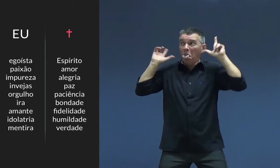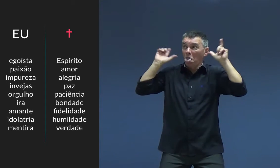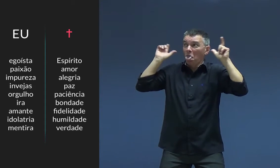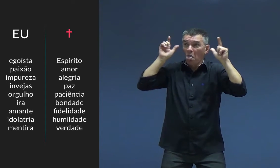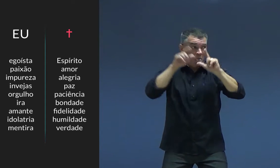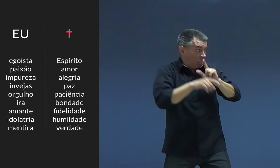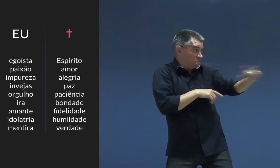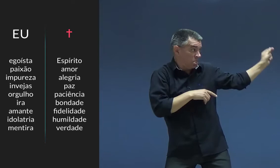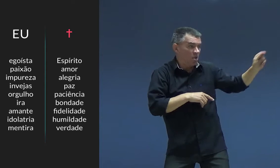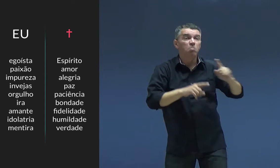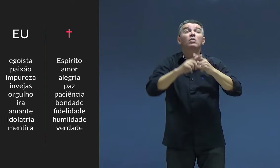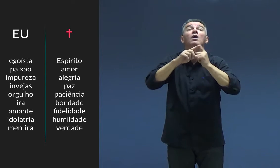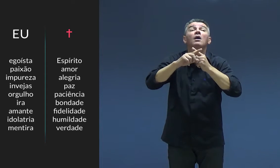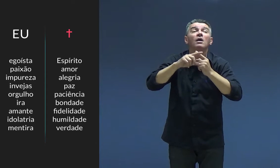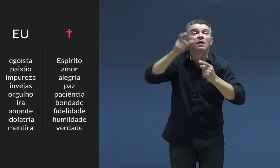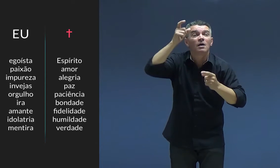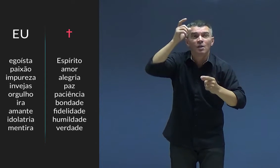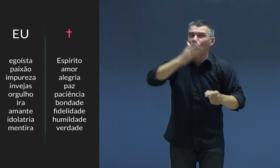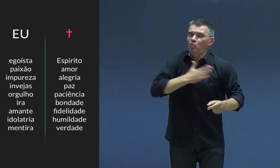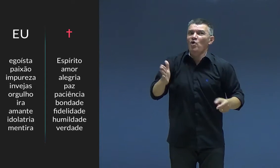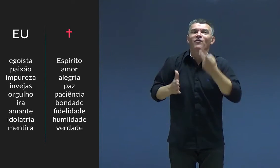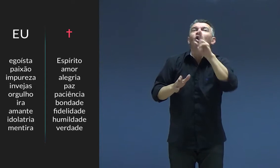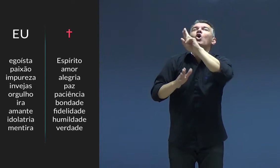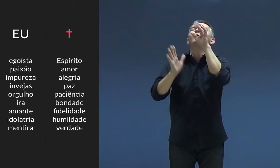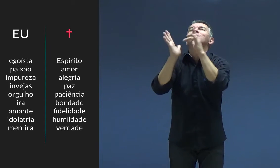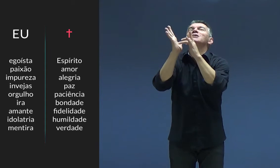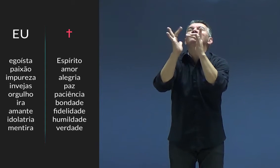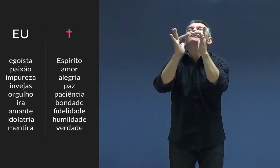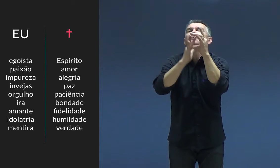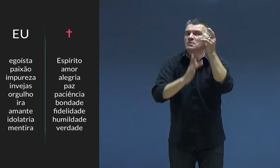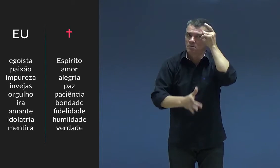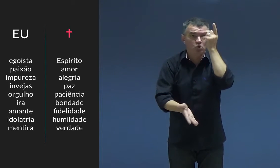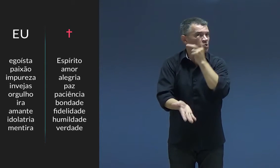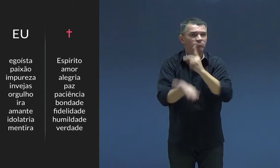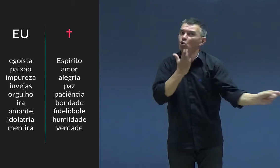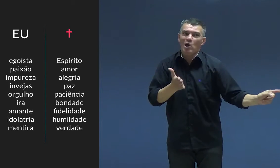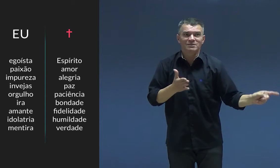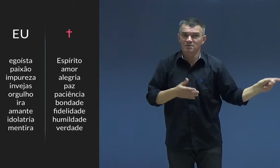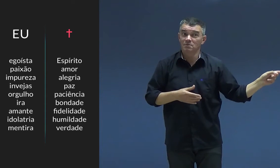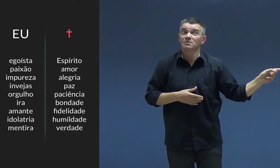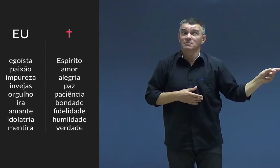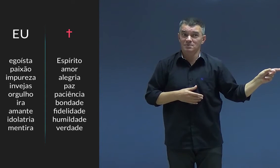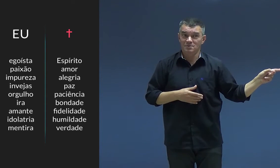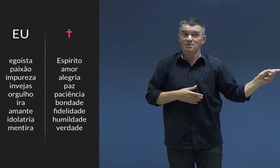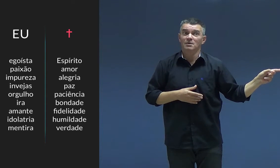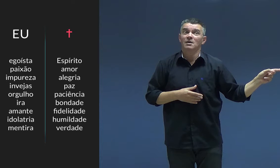fala em nome de Jesus, o diabo sai daqui. Por quê? Porque o diabo não gosta que fale em nome de Jesus.